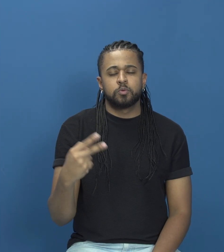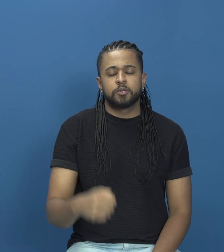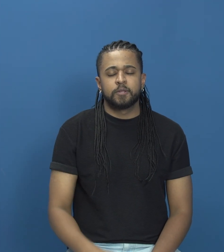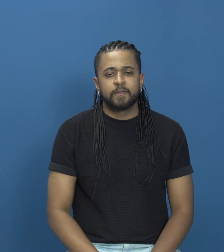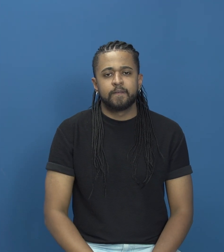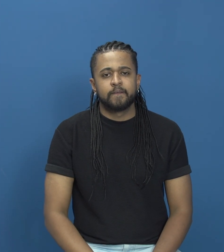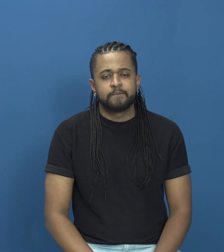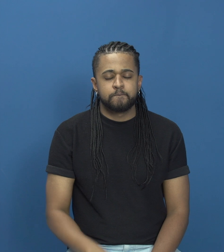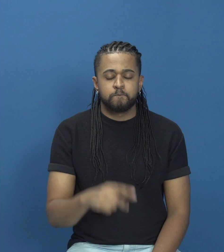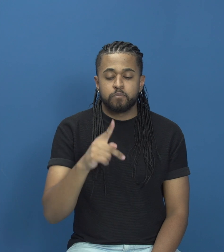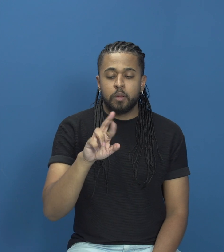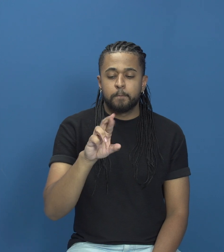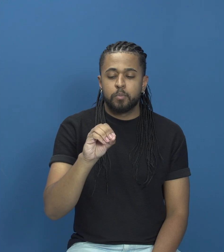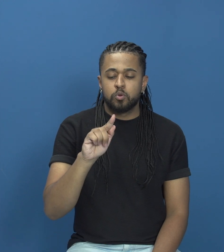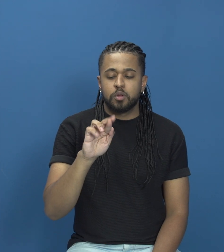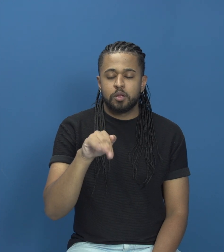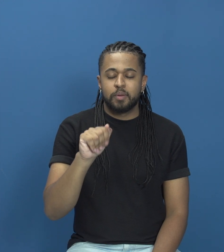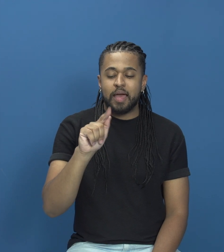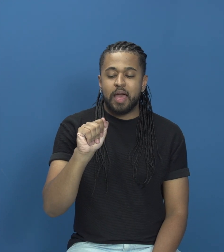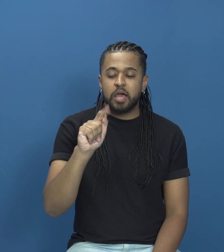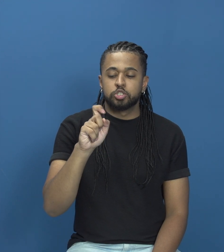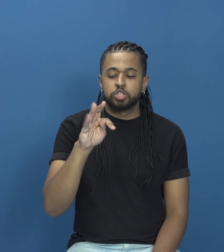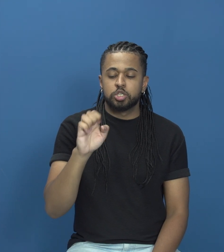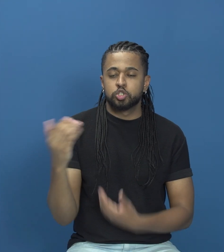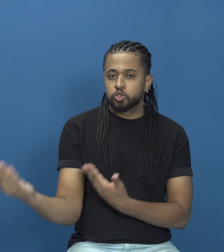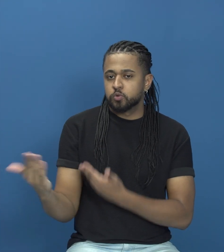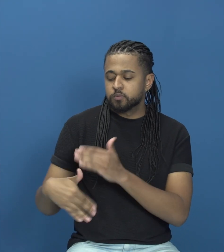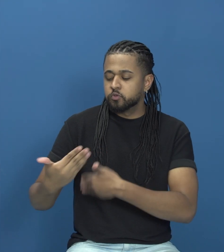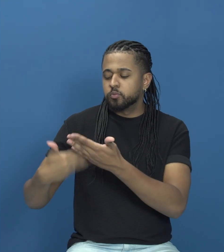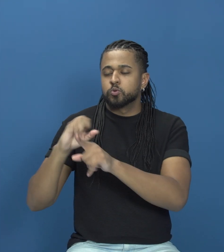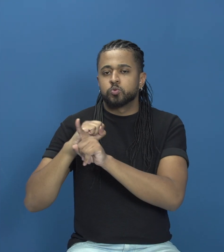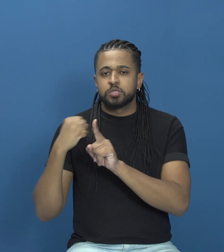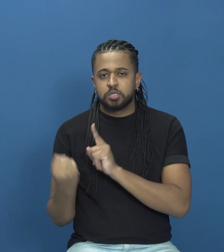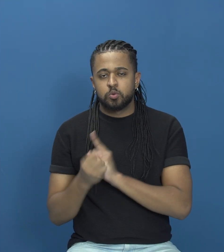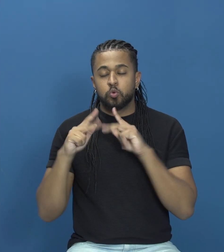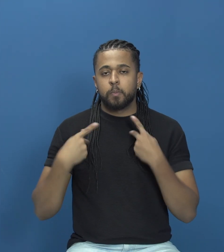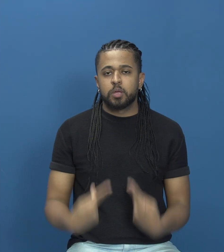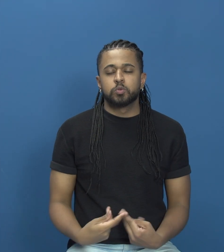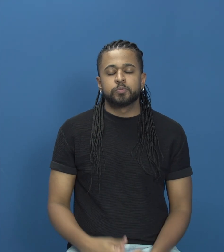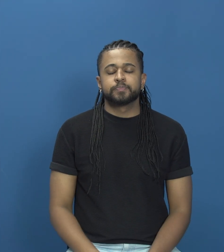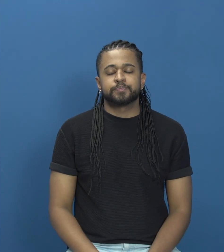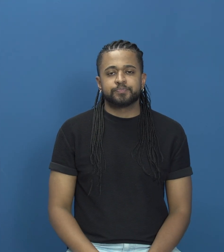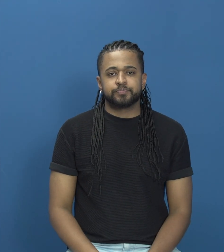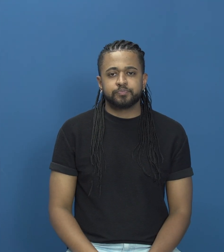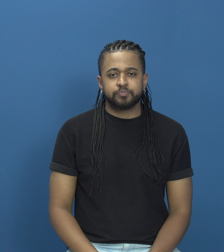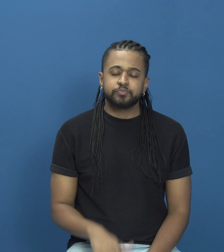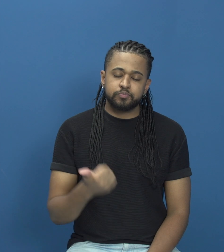11.2.2. Programa Agente Jovem de Desenvolvimento Social e Humano.